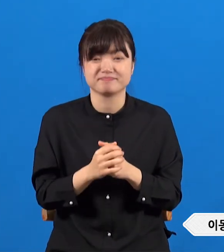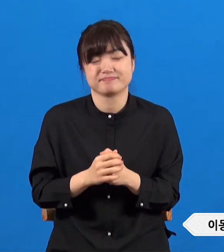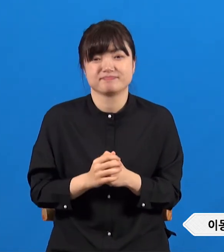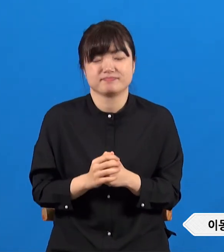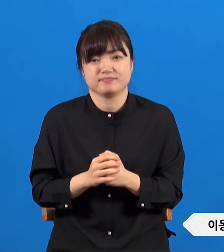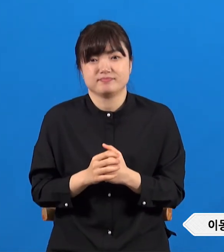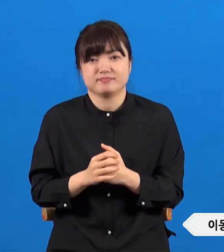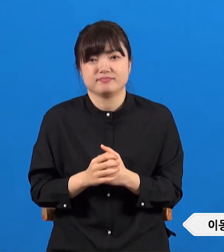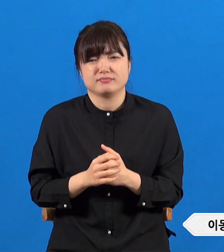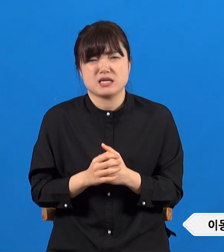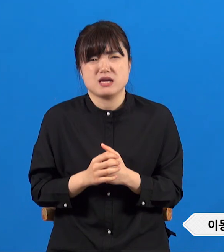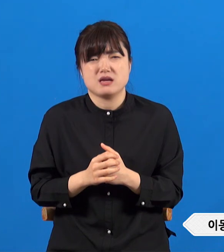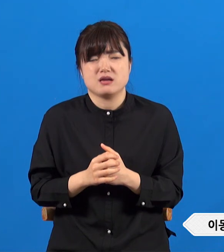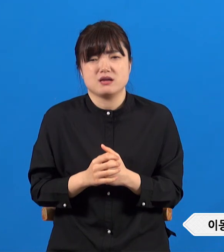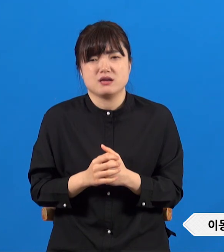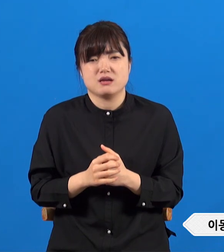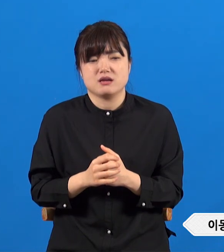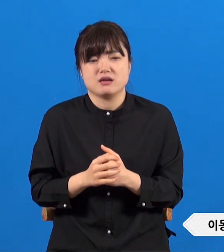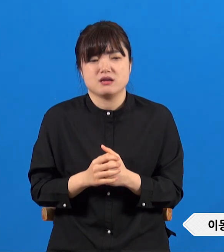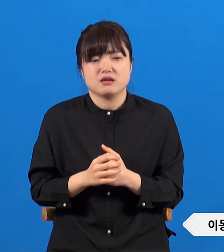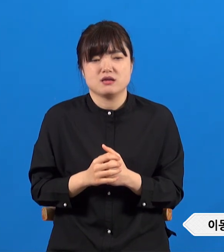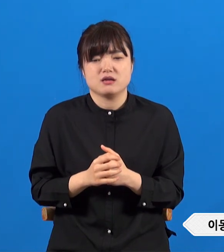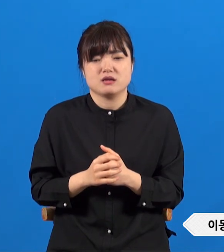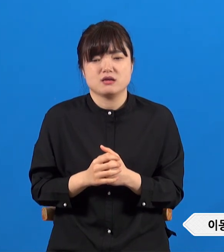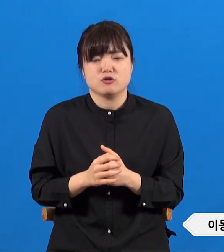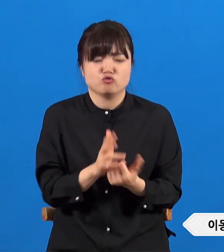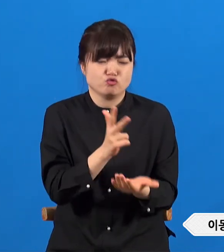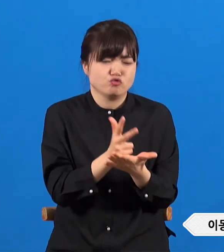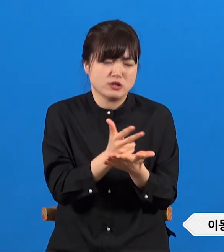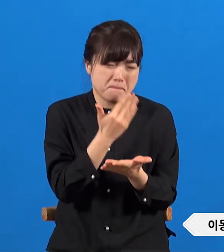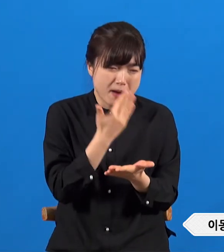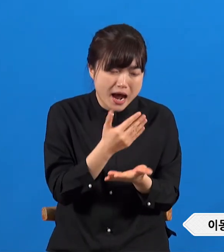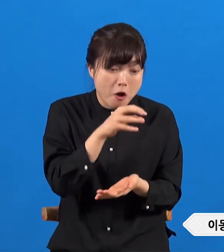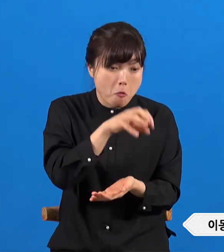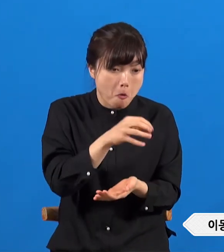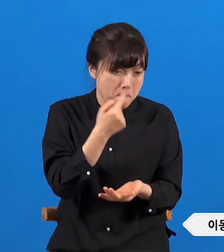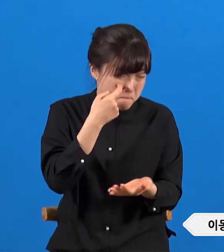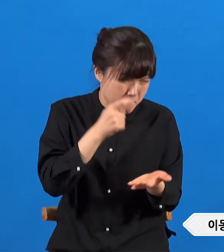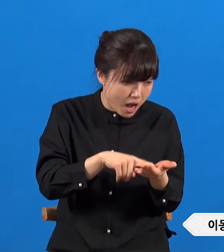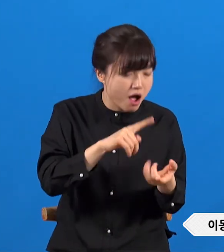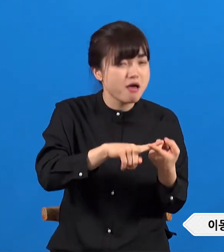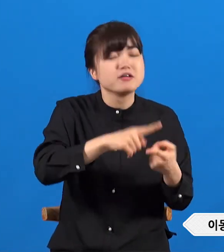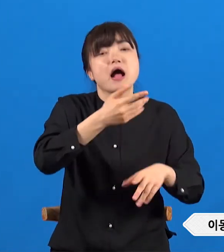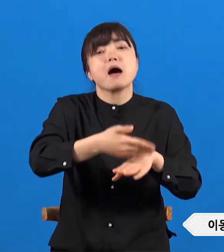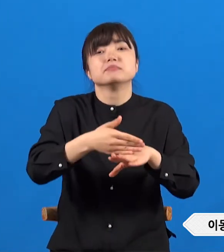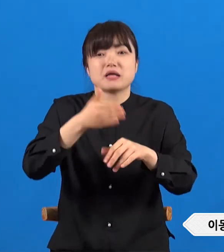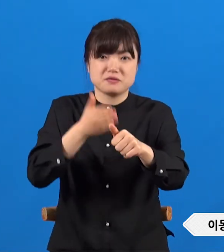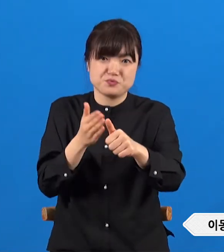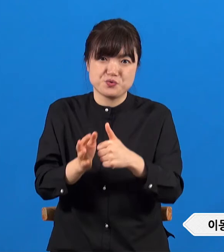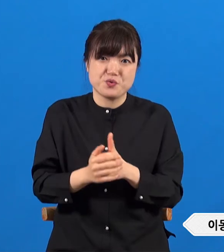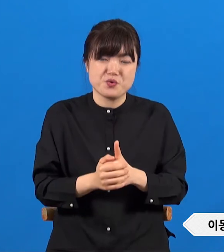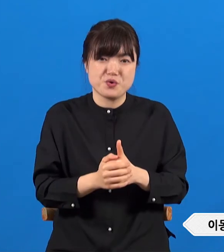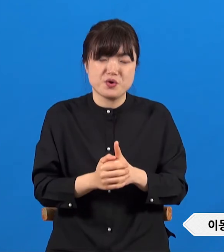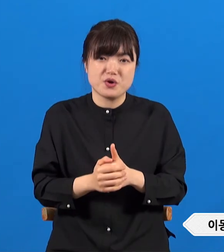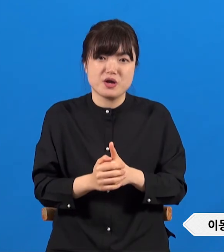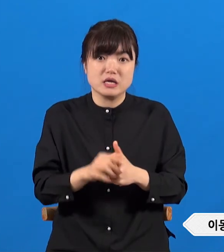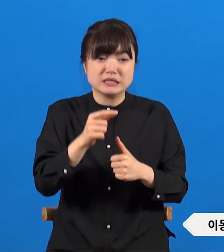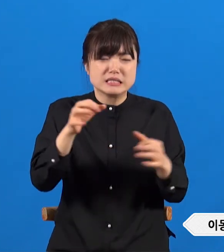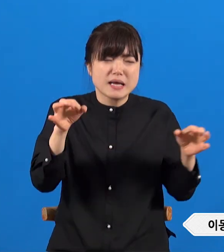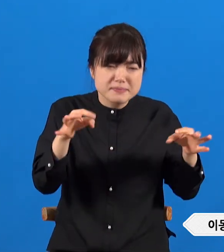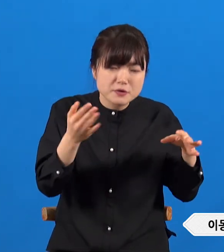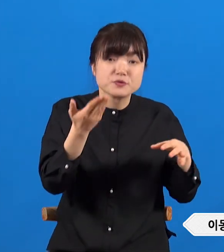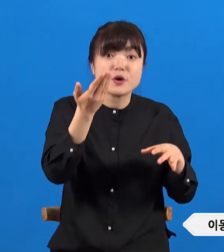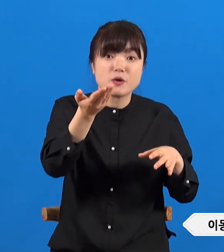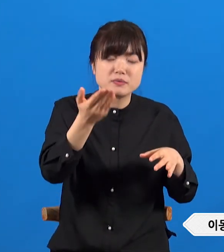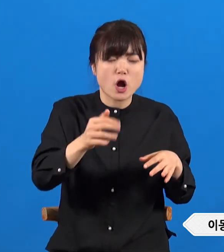당신이 멀리라도 마침내 주차할 수 있는 공간을 찾았다면 감사하십시오. 그것은